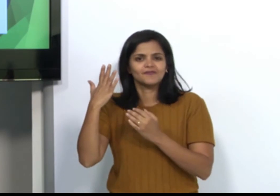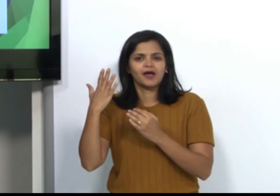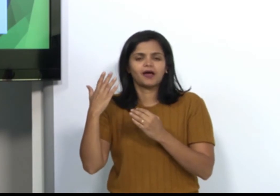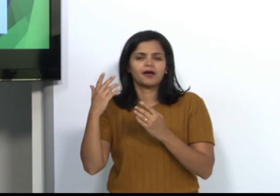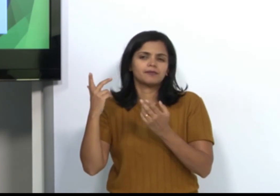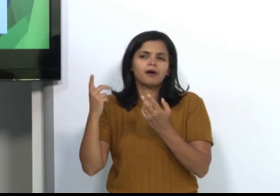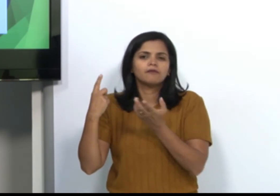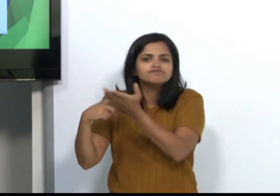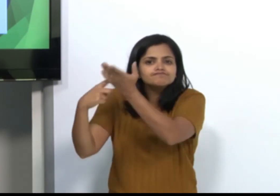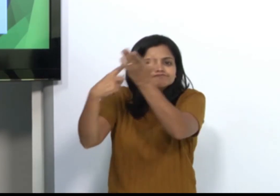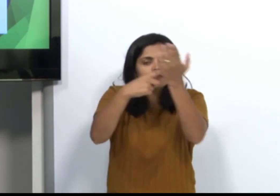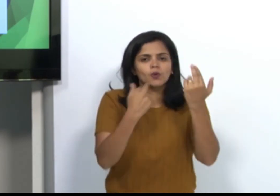vai auxiliá-lo